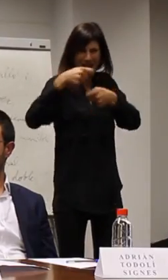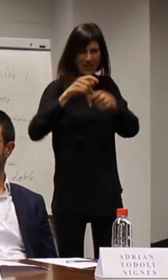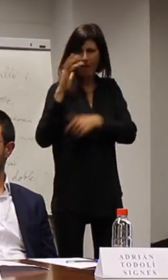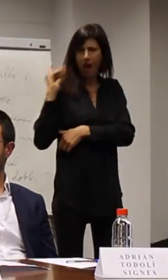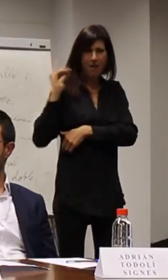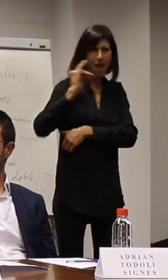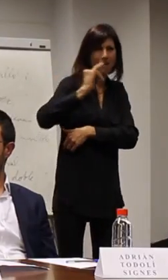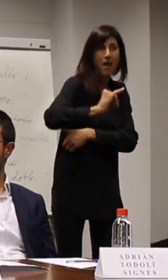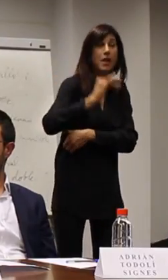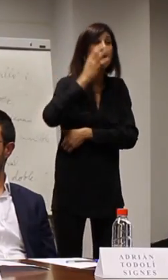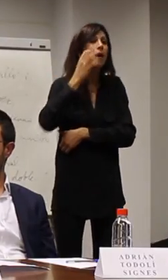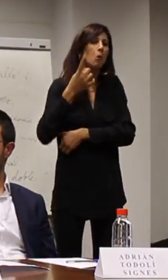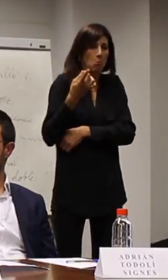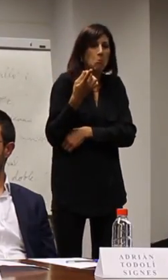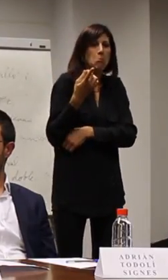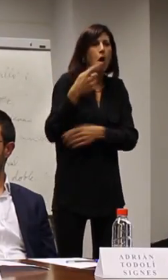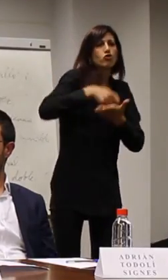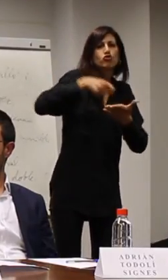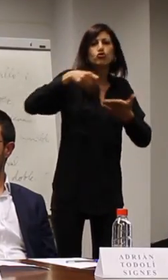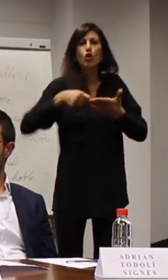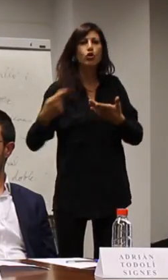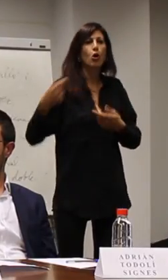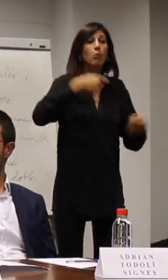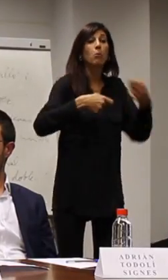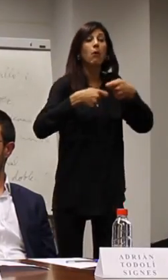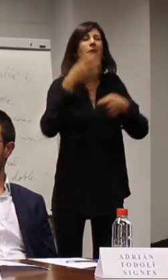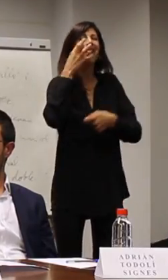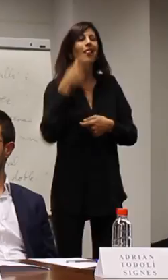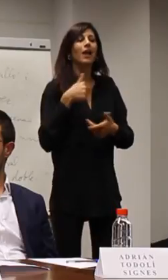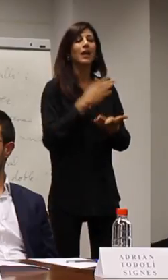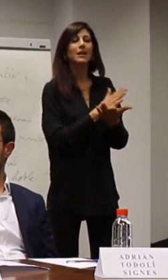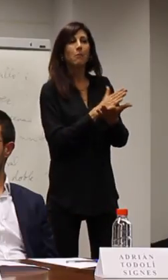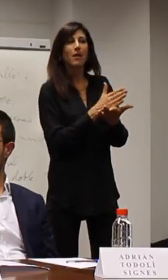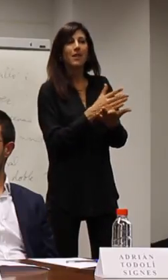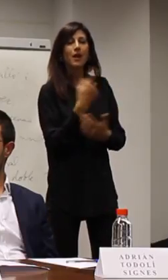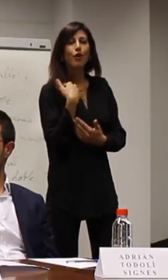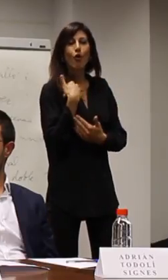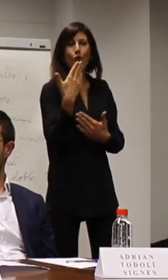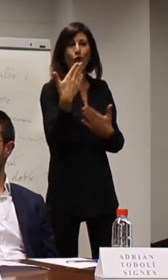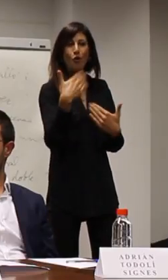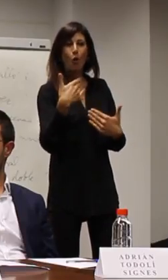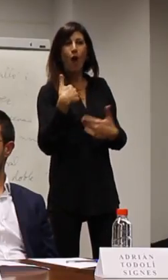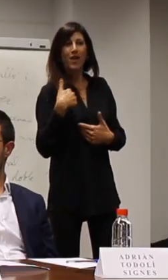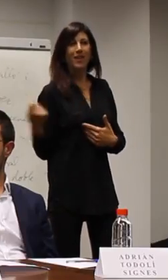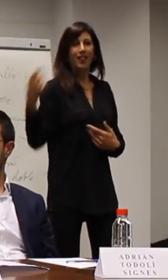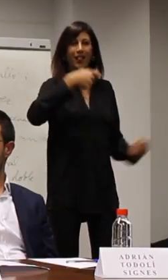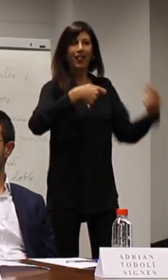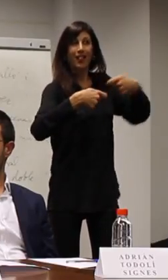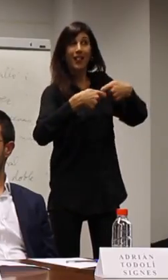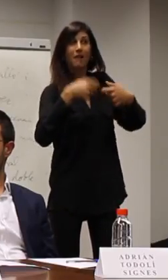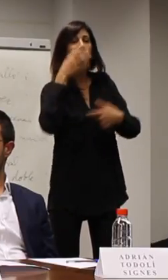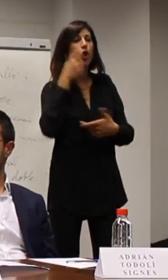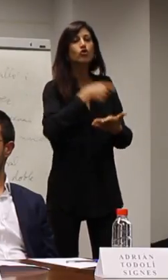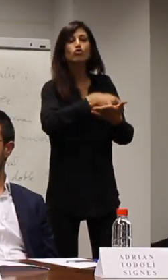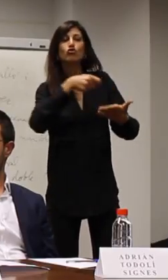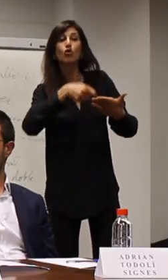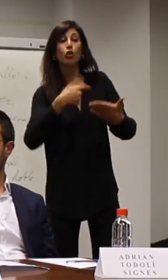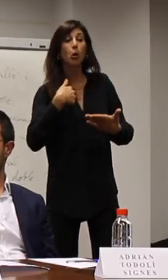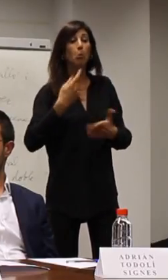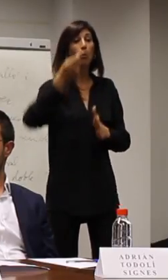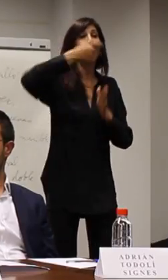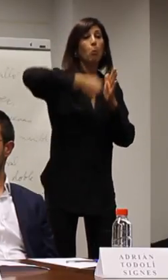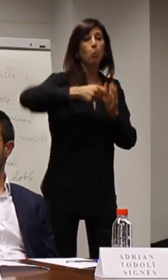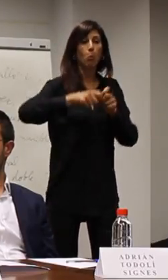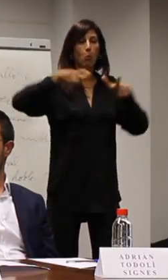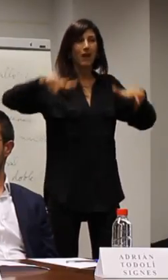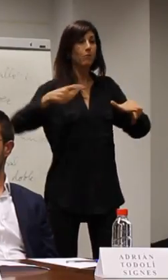sabemos que los productores se asocian para evitar intermediarios, producir y vender ellos directamente. Si los transportistas se asocian, ellos montan la plataforma, se